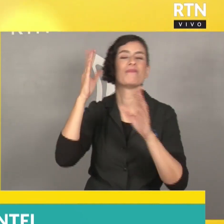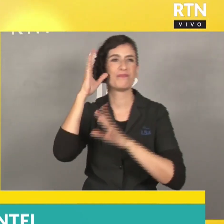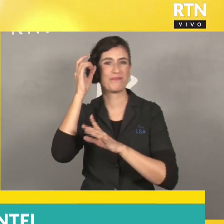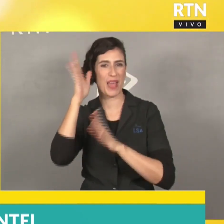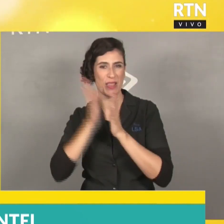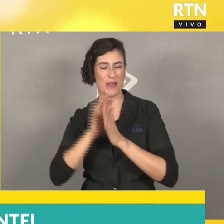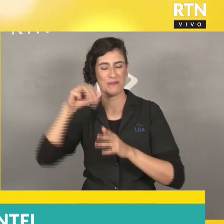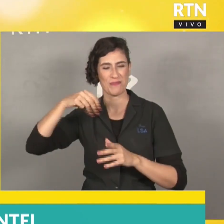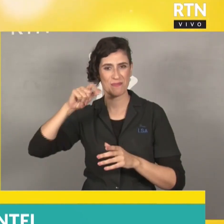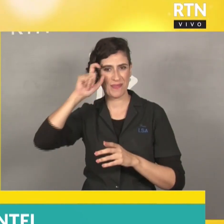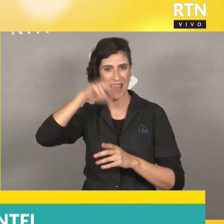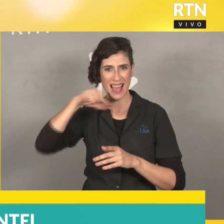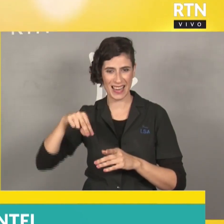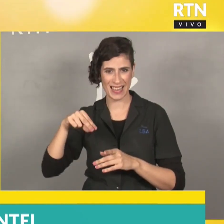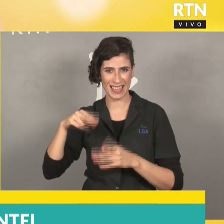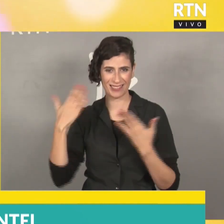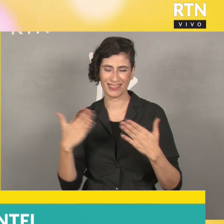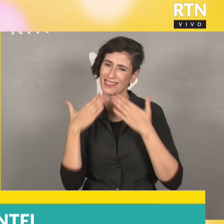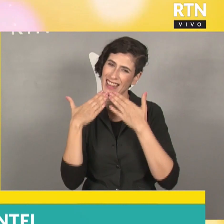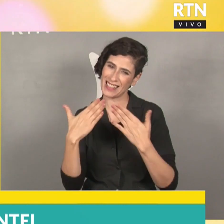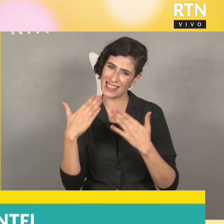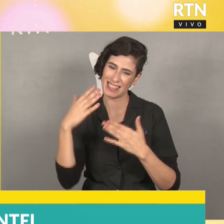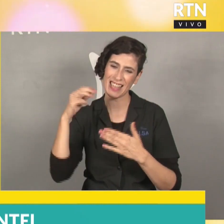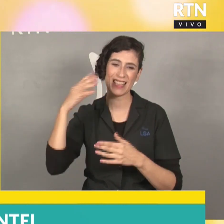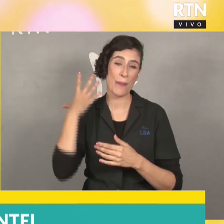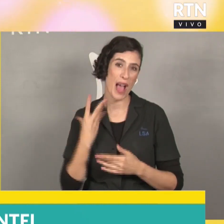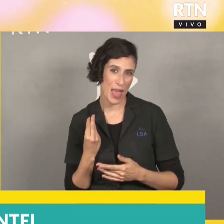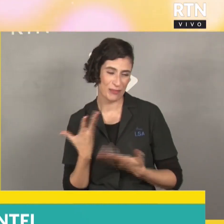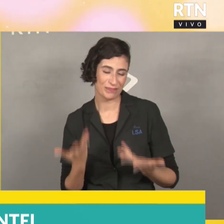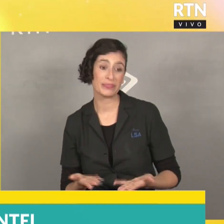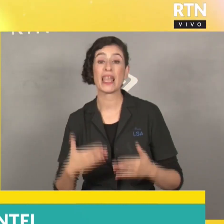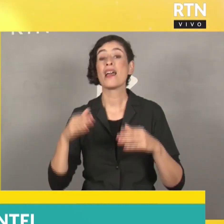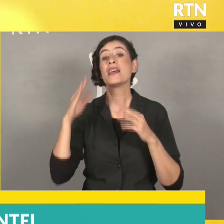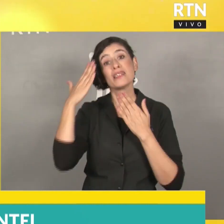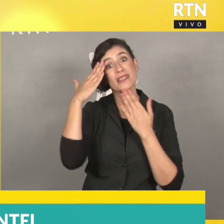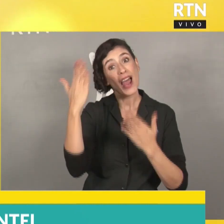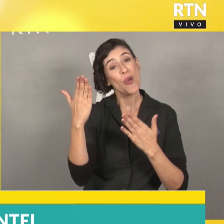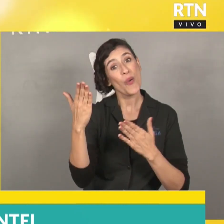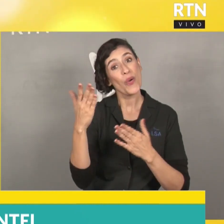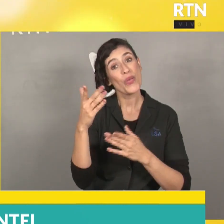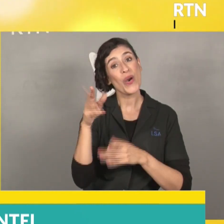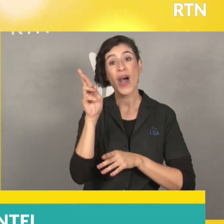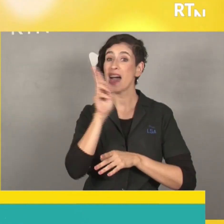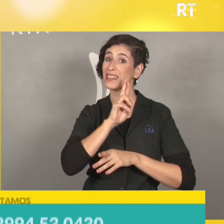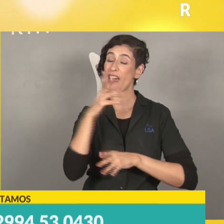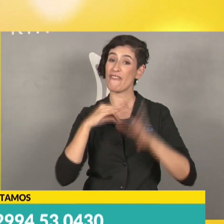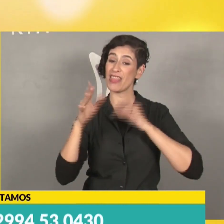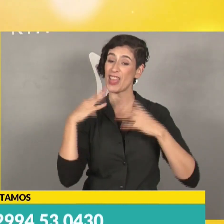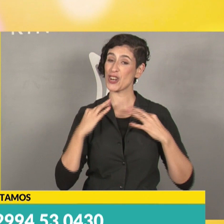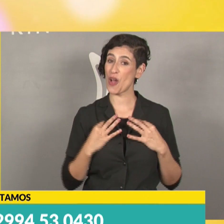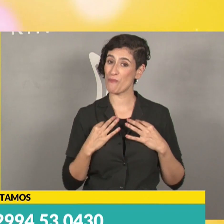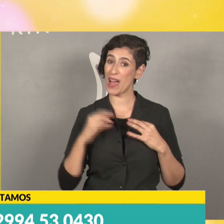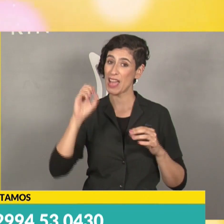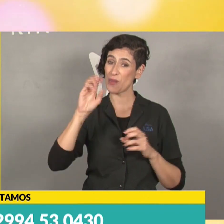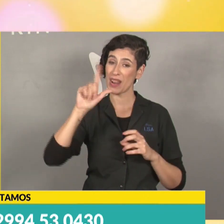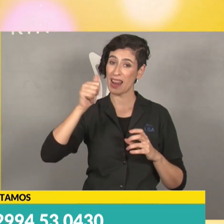Así que bueno, muchas gracias por acompañarme. Saludos a las chicas de las Antoñas Showroom de Ropa de Plotier, que es la que me visten y